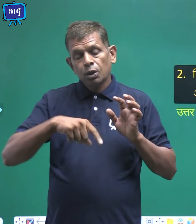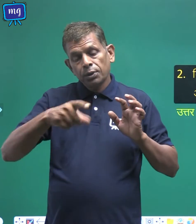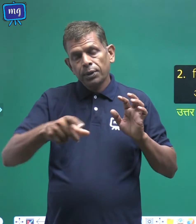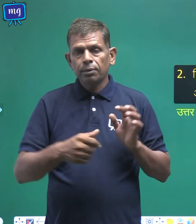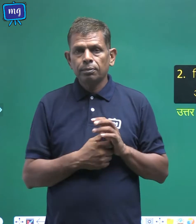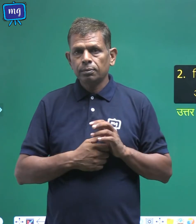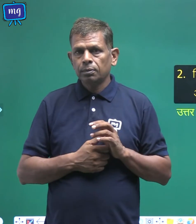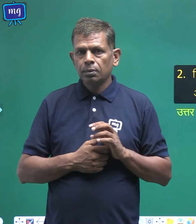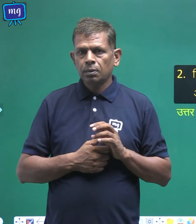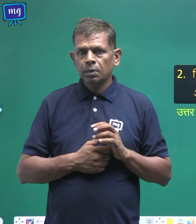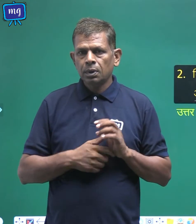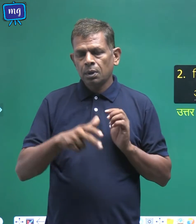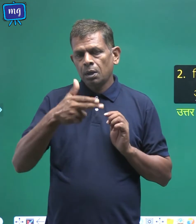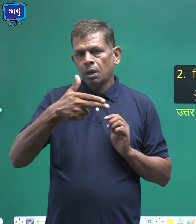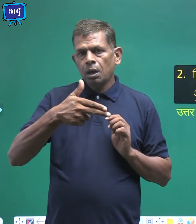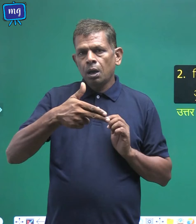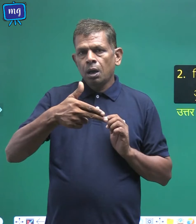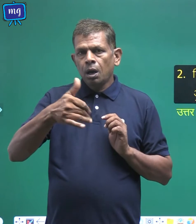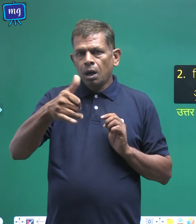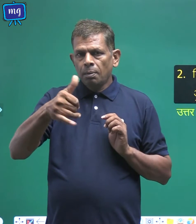सदैव आभासी प्रतिबिंब